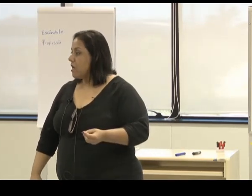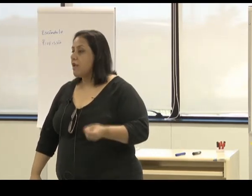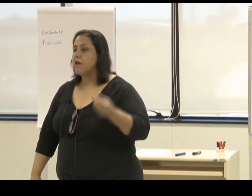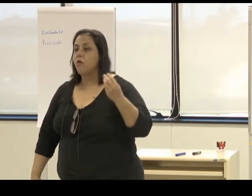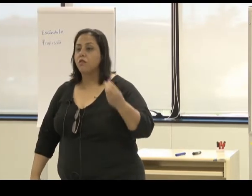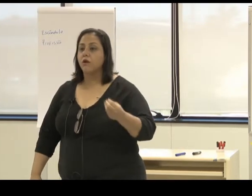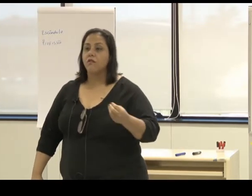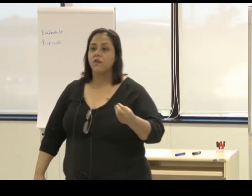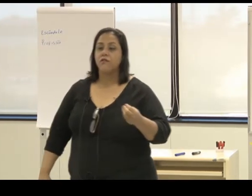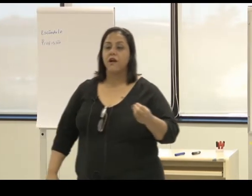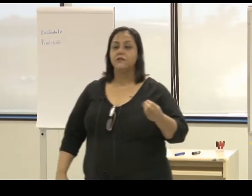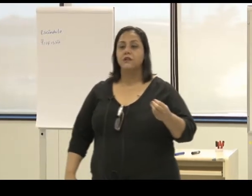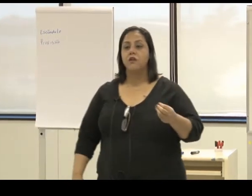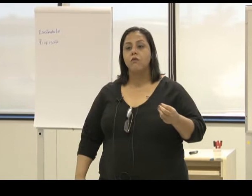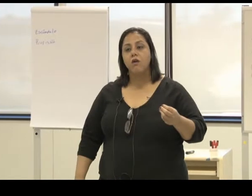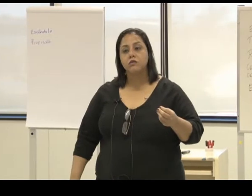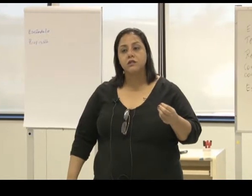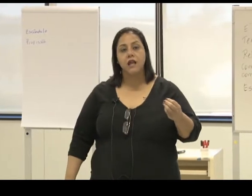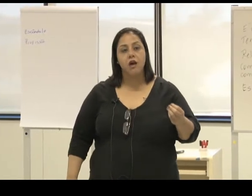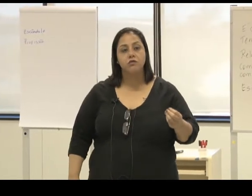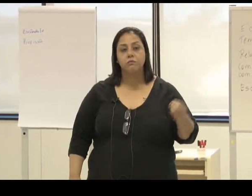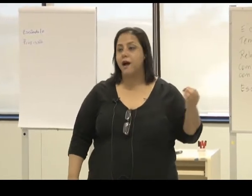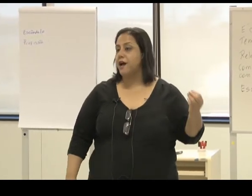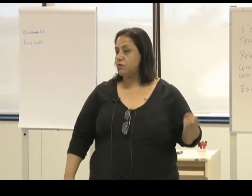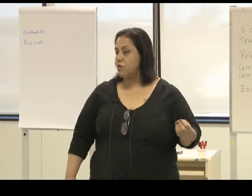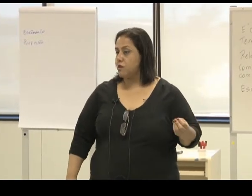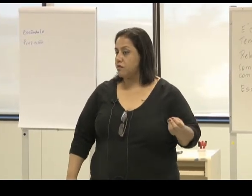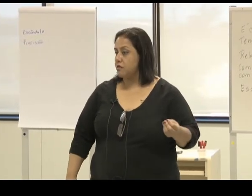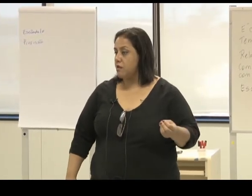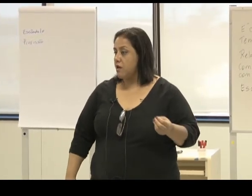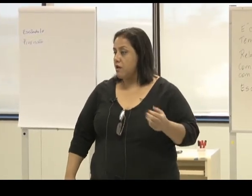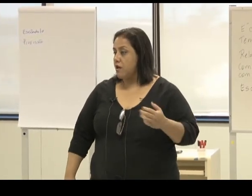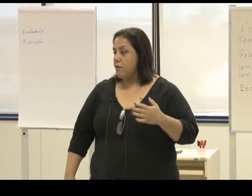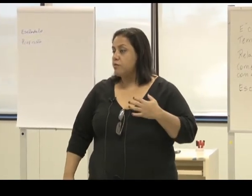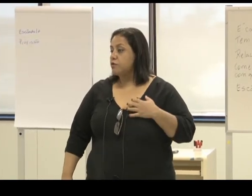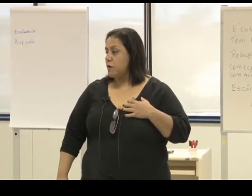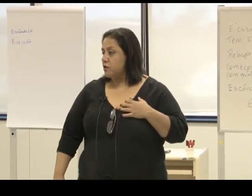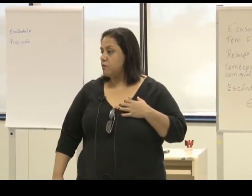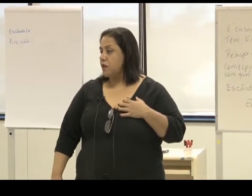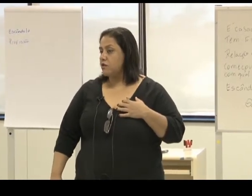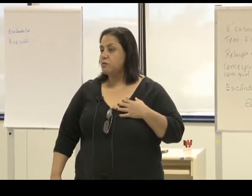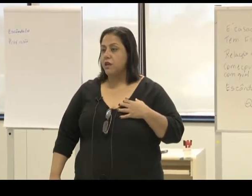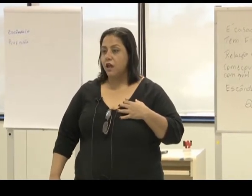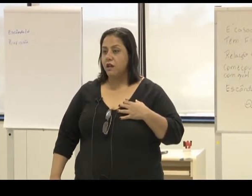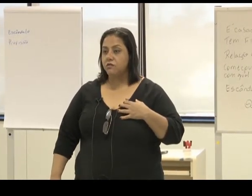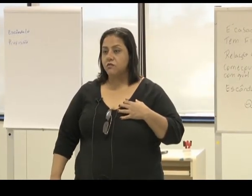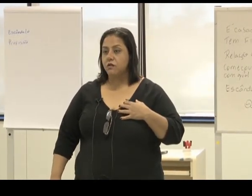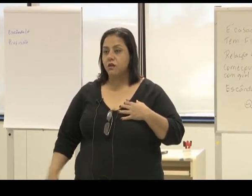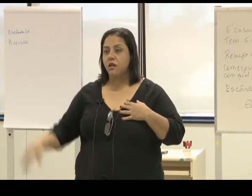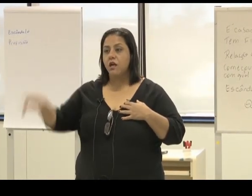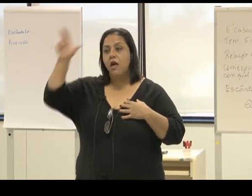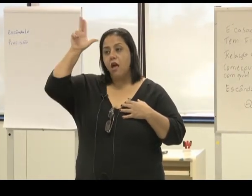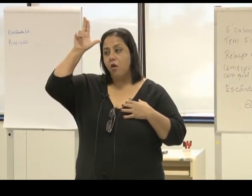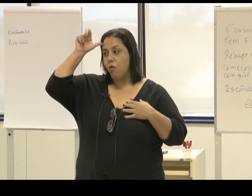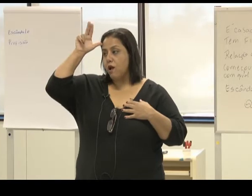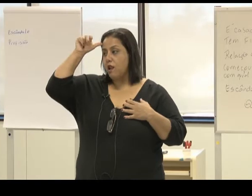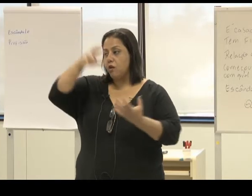quando alguém vira e fala assim, qual o sinal de Páscoa? Para os meus meninos pequenos, é o coelhinho com